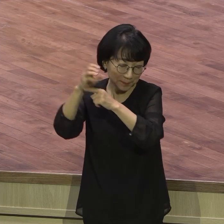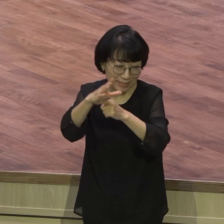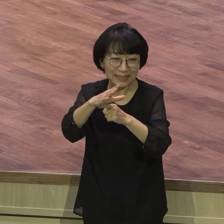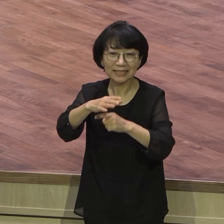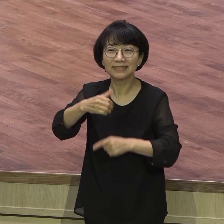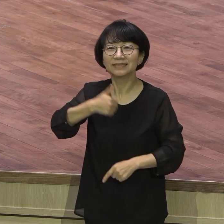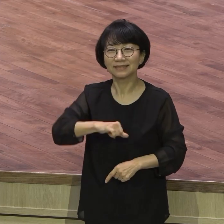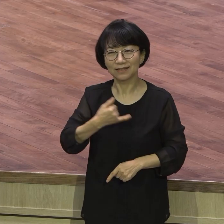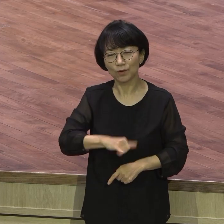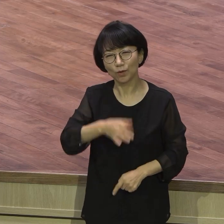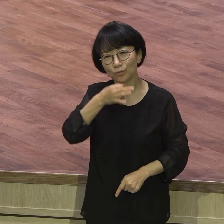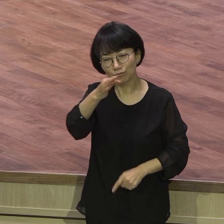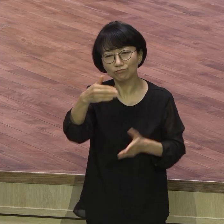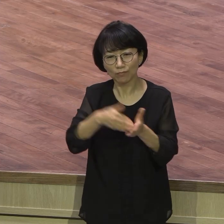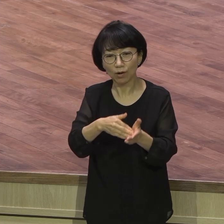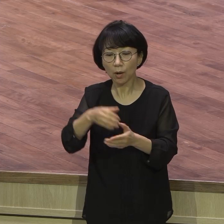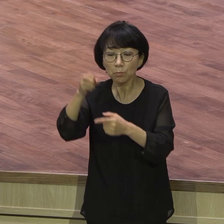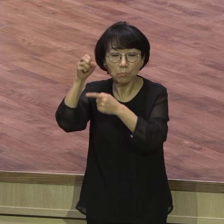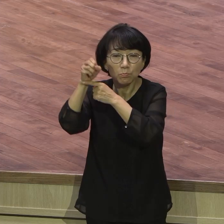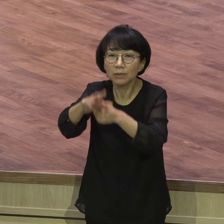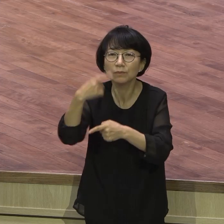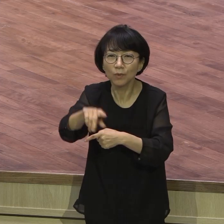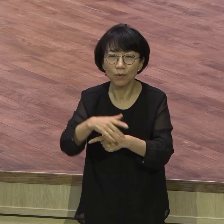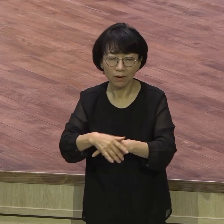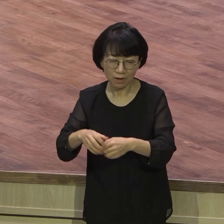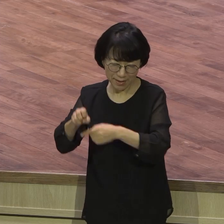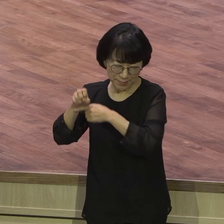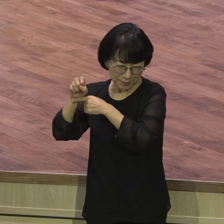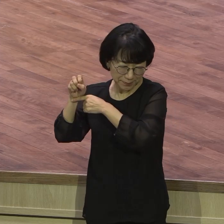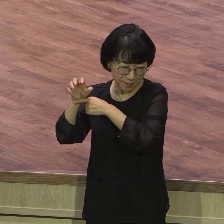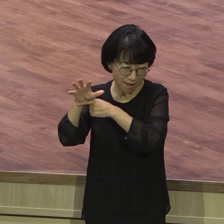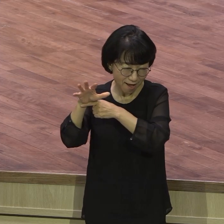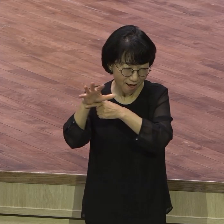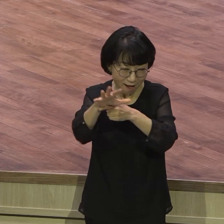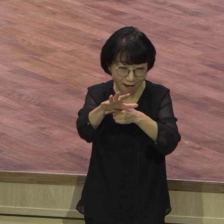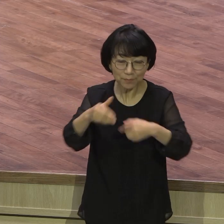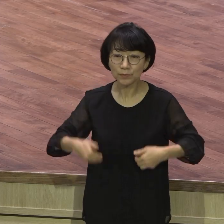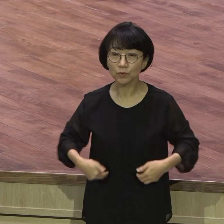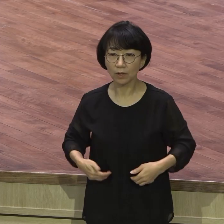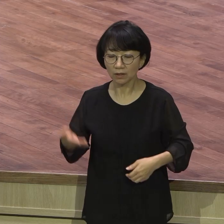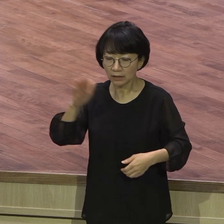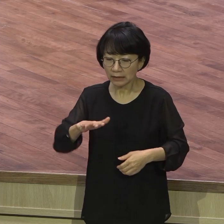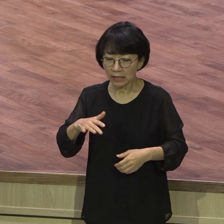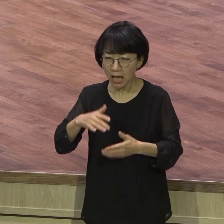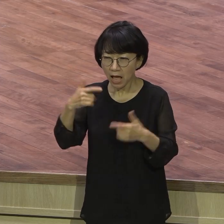자녀라 그래 하셨는데 그 넓은 인생을 살아. 늘 정제의식 속에서